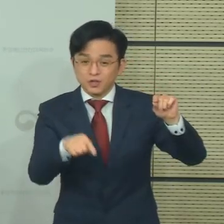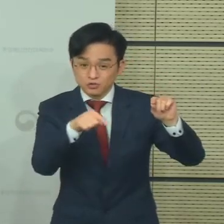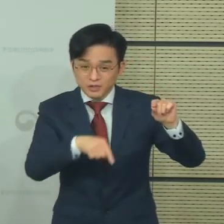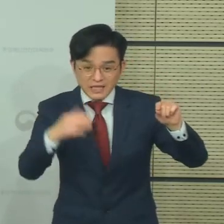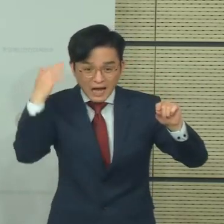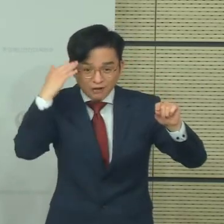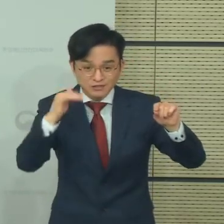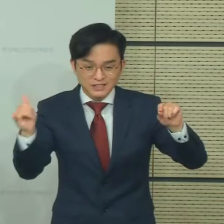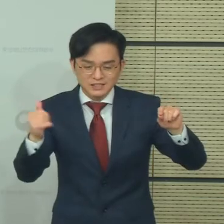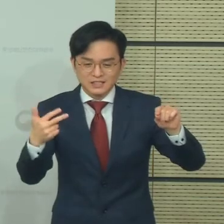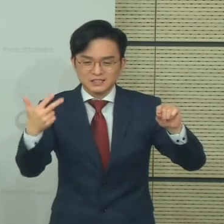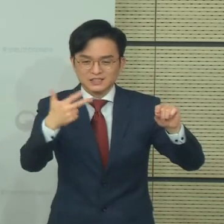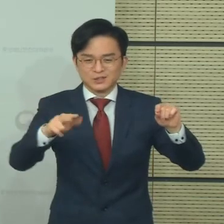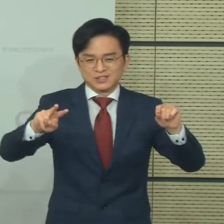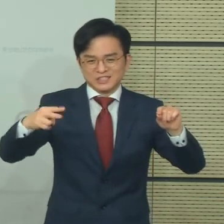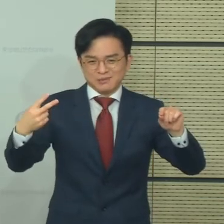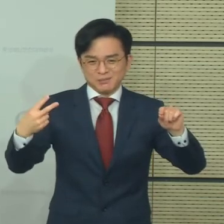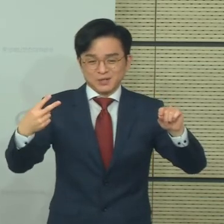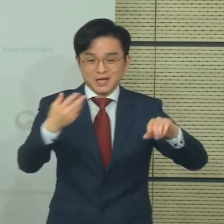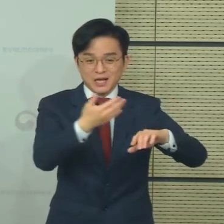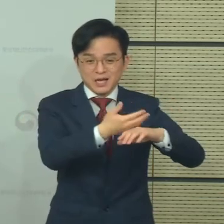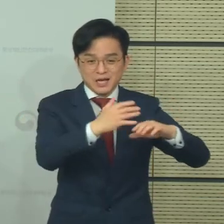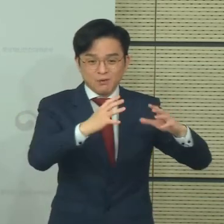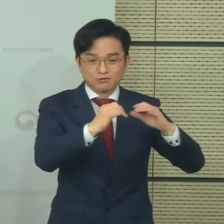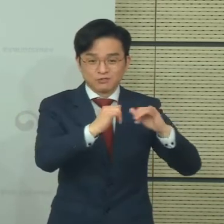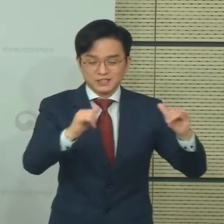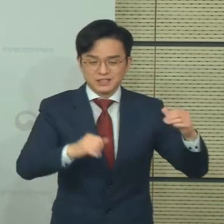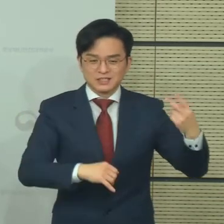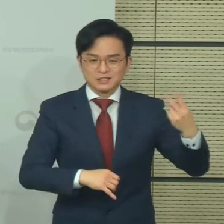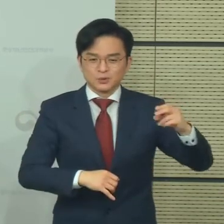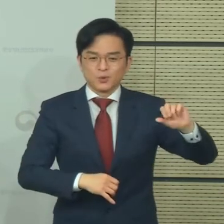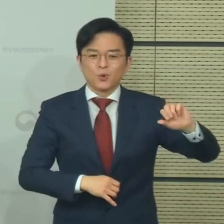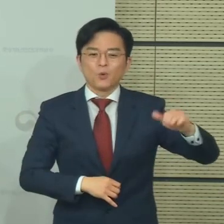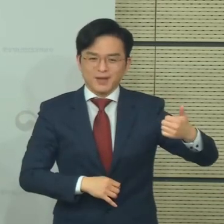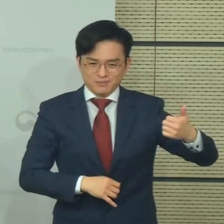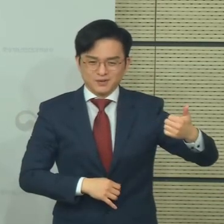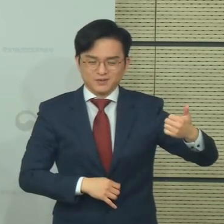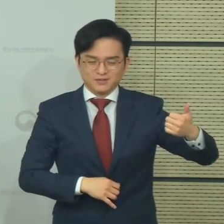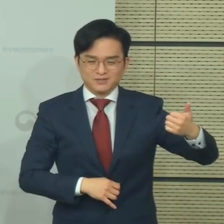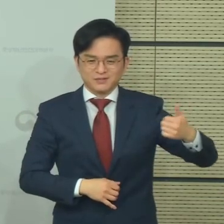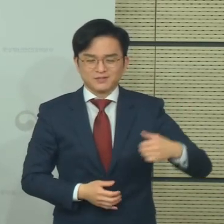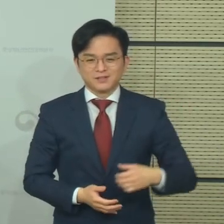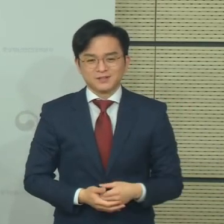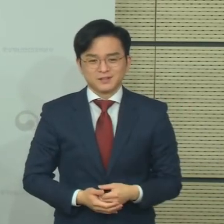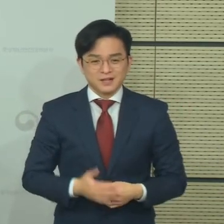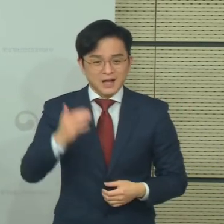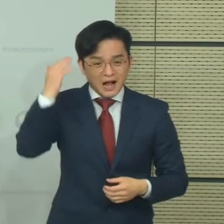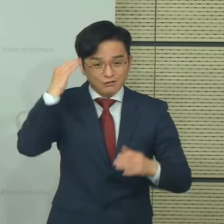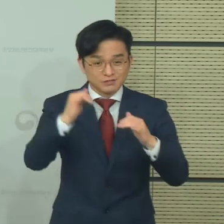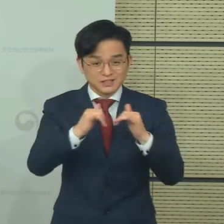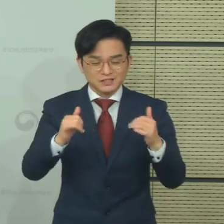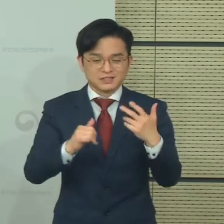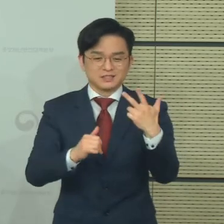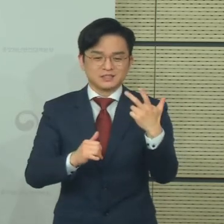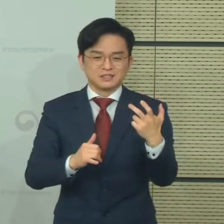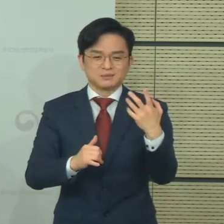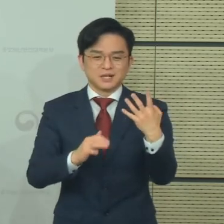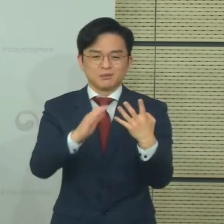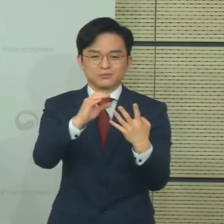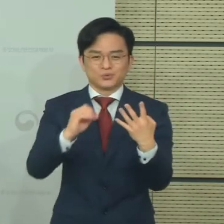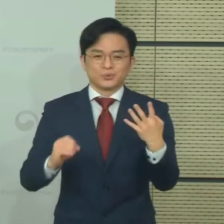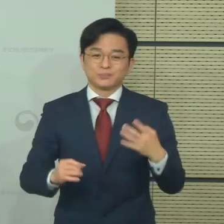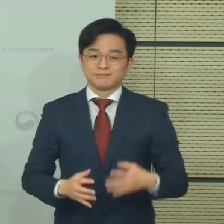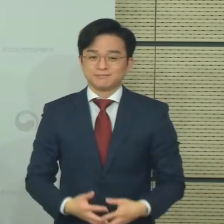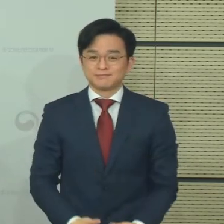내국인이 7,200명, 그다음에 외국인이 2,500명 정도로 해서 내국인이 약 한 74% 정도